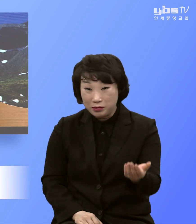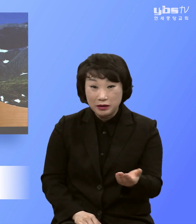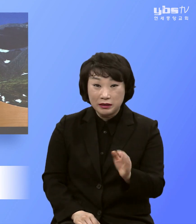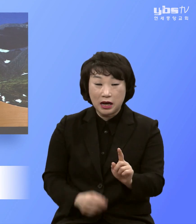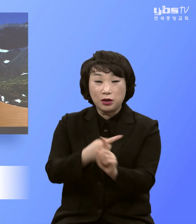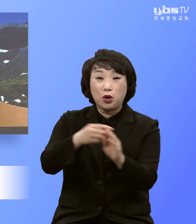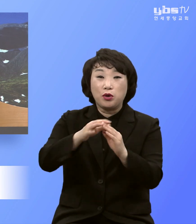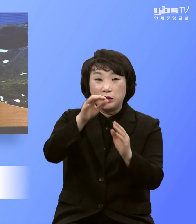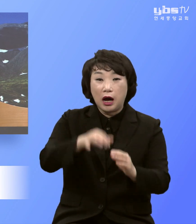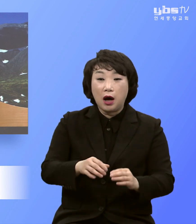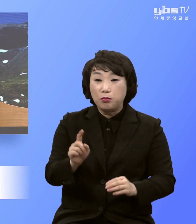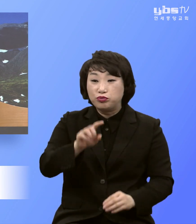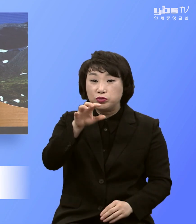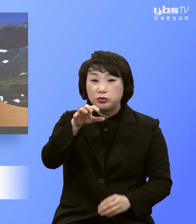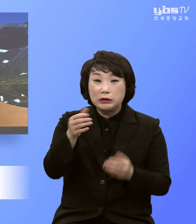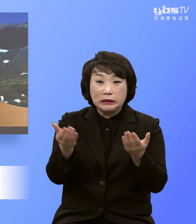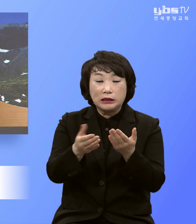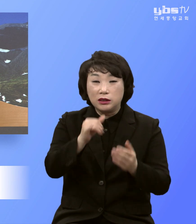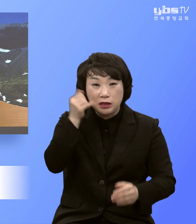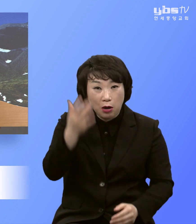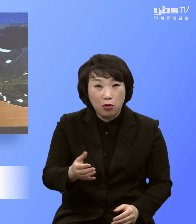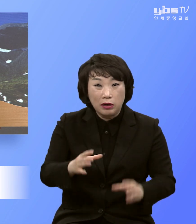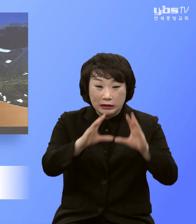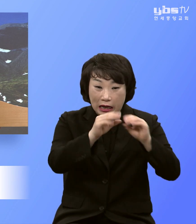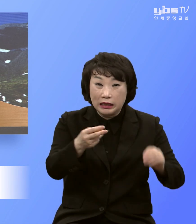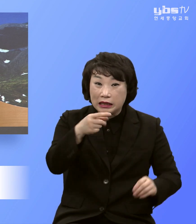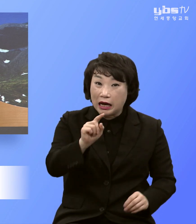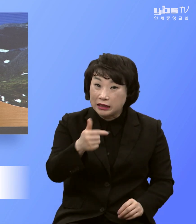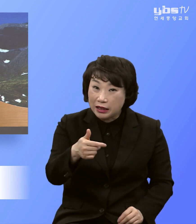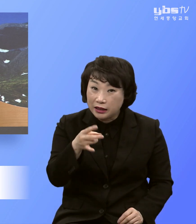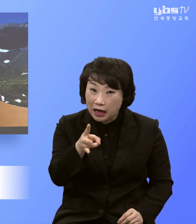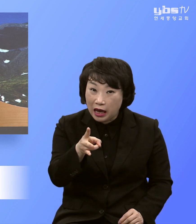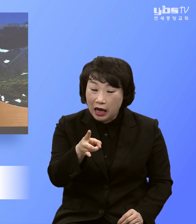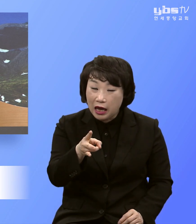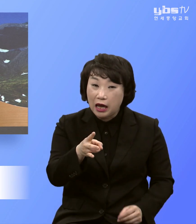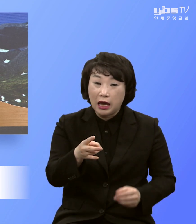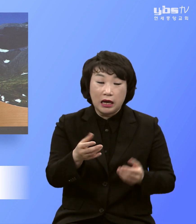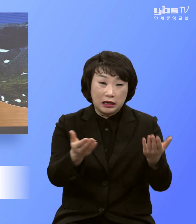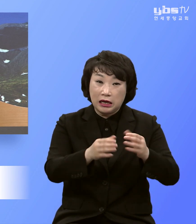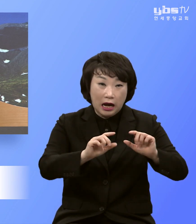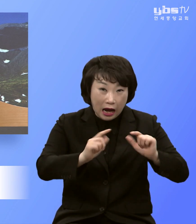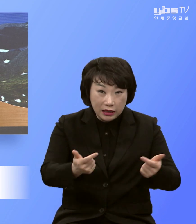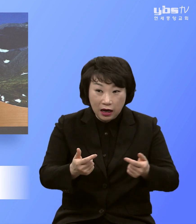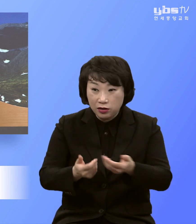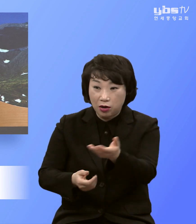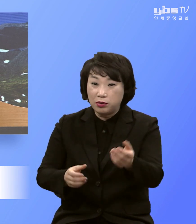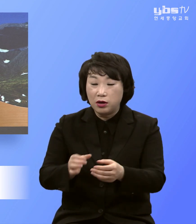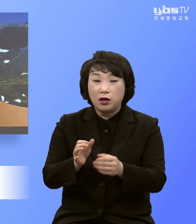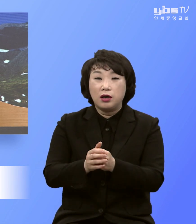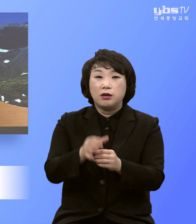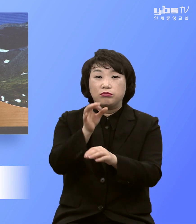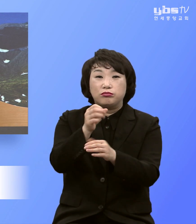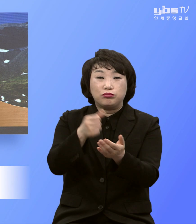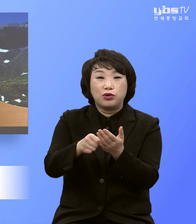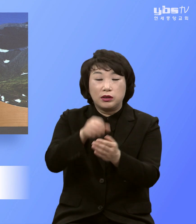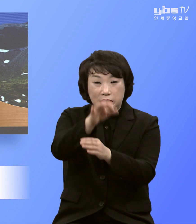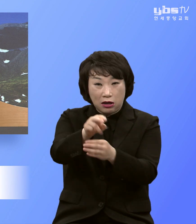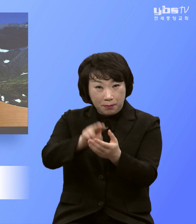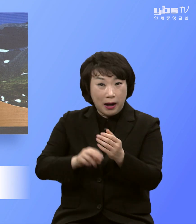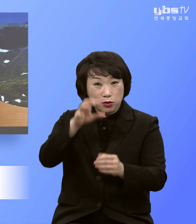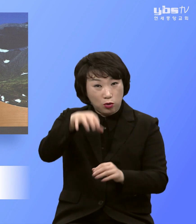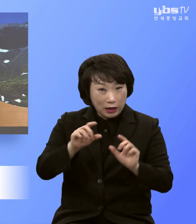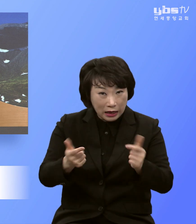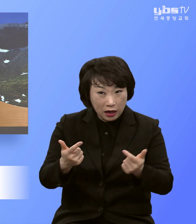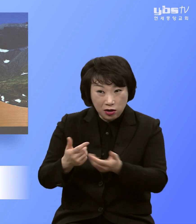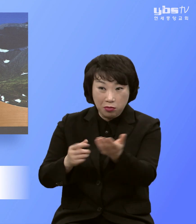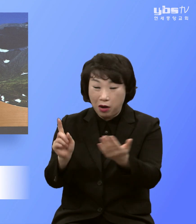교회가 묻어는 집이냐? 다단계 하는 것도 아니고 서로 거래하는 것도 아니고 여러분들이 서로 알고